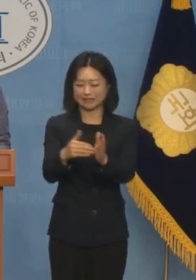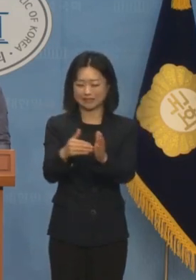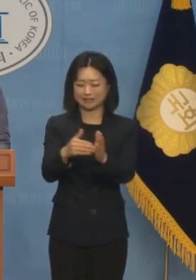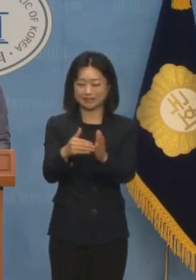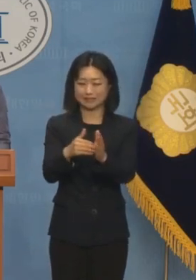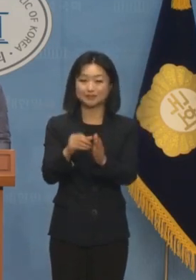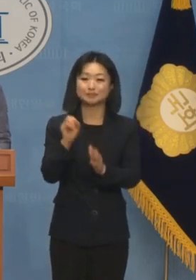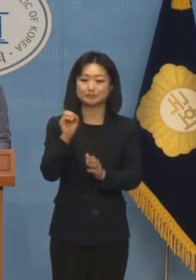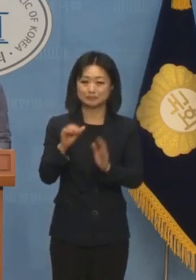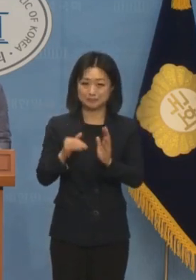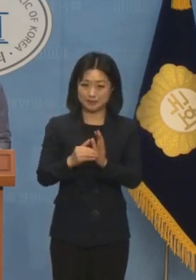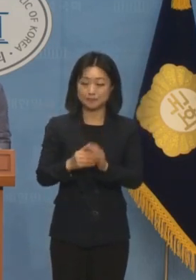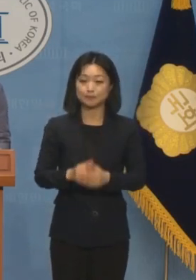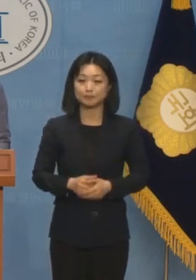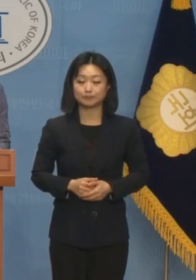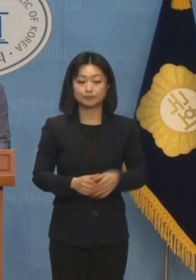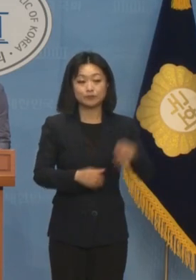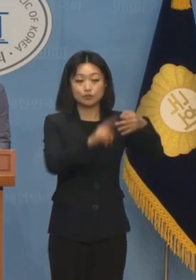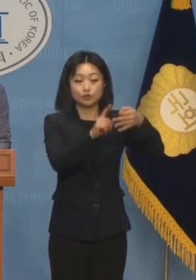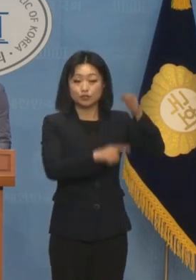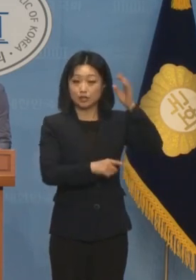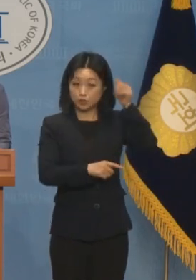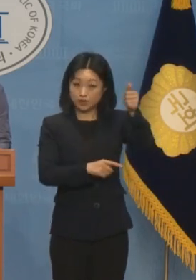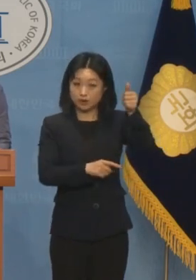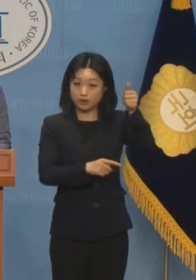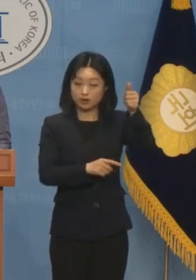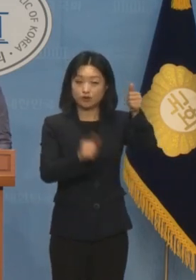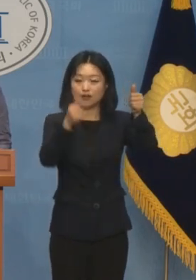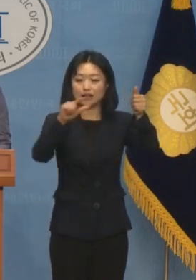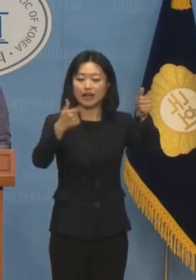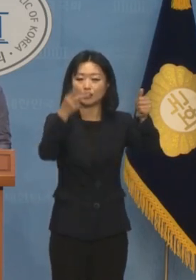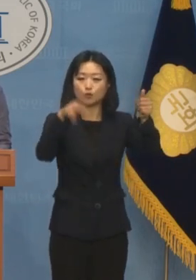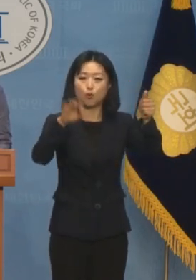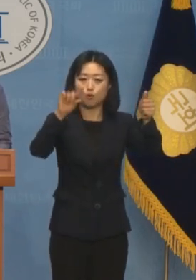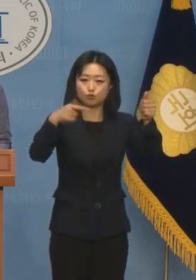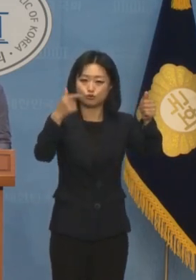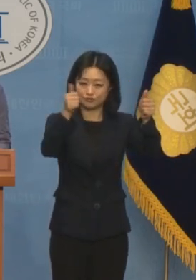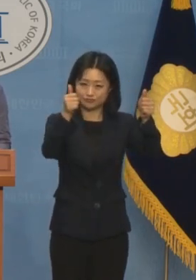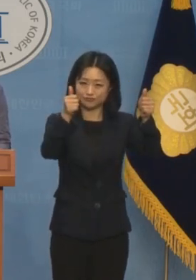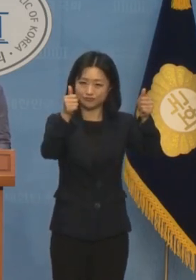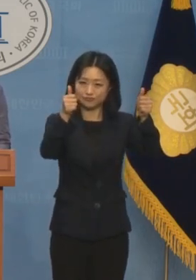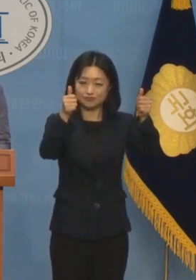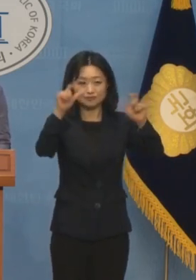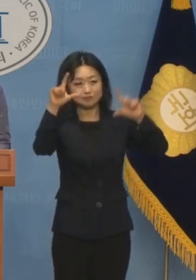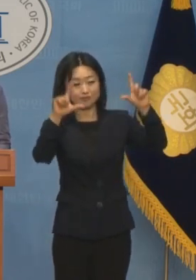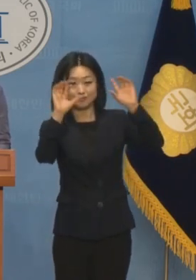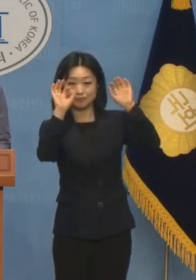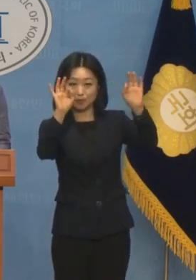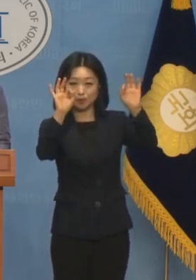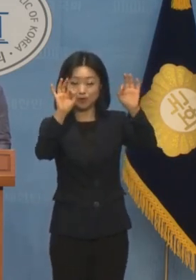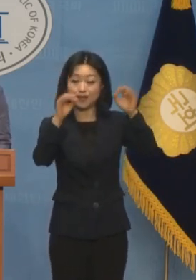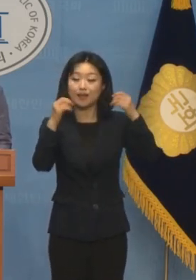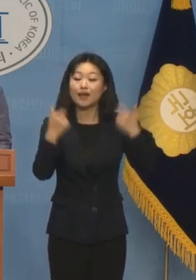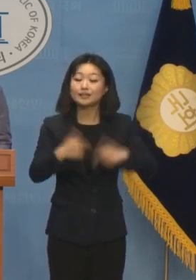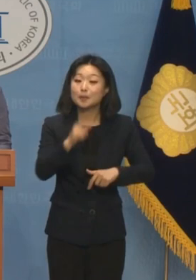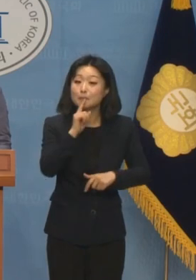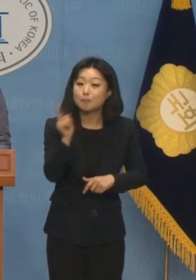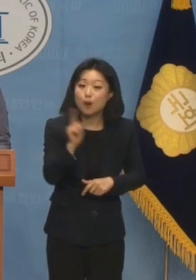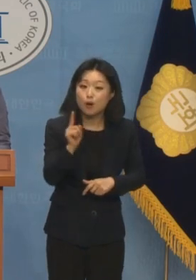마무리했습니다. 윤석열 대통령과 한동훈 전 비대위원장이 상징처럼 내세운 키워드가